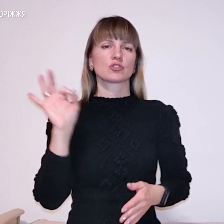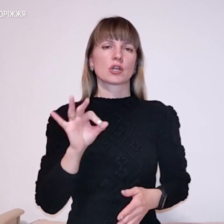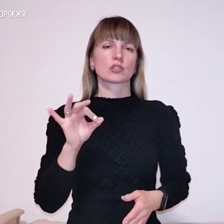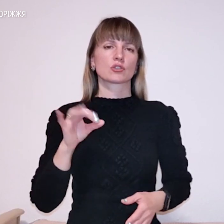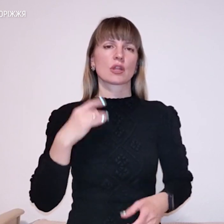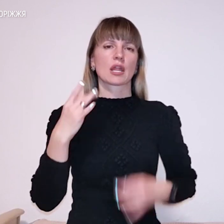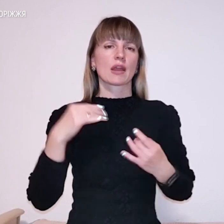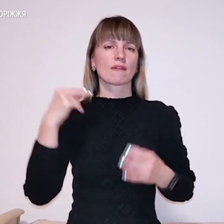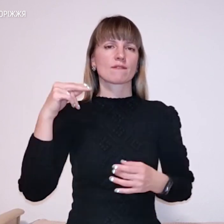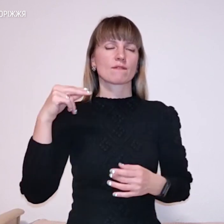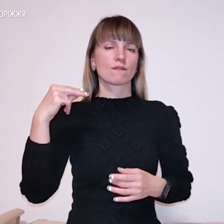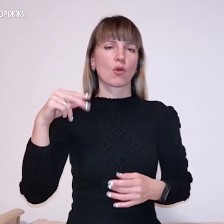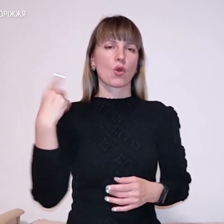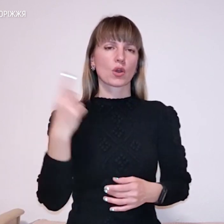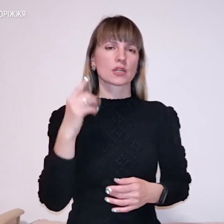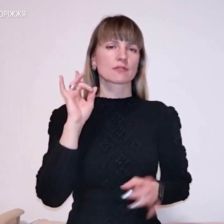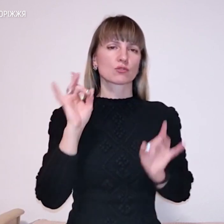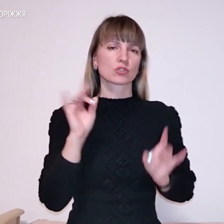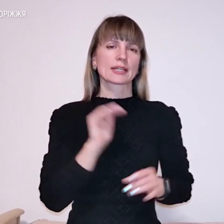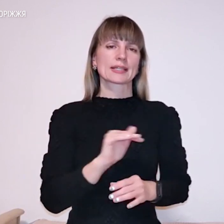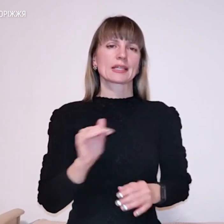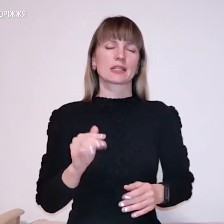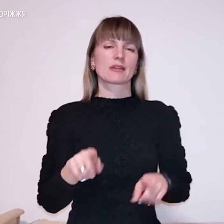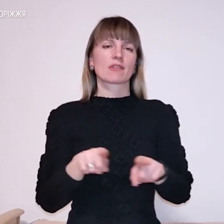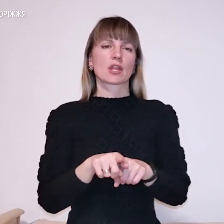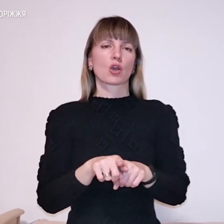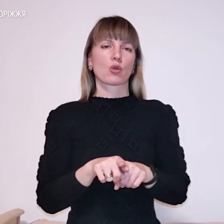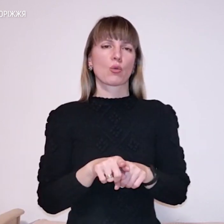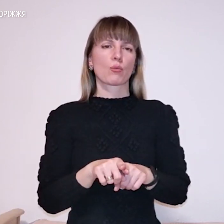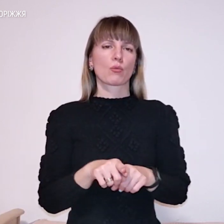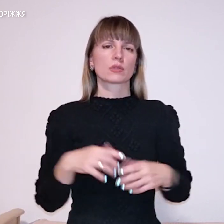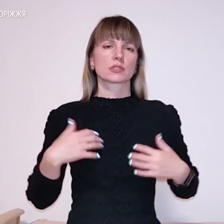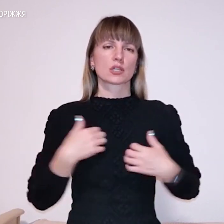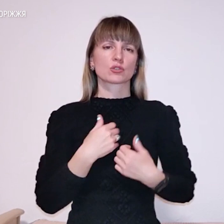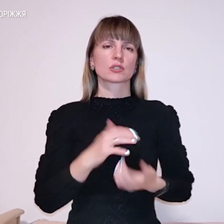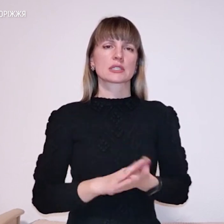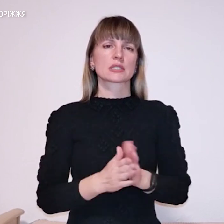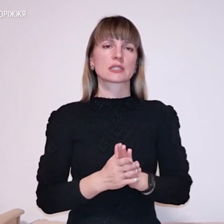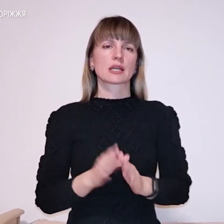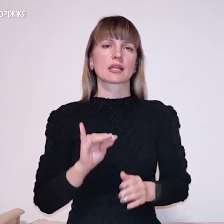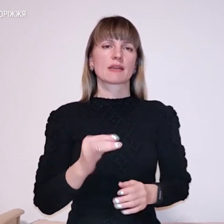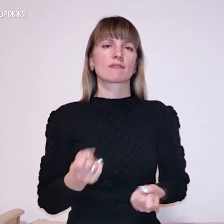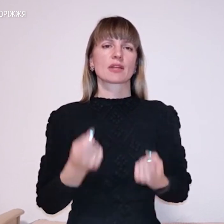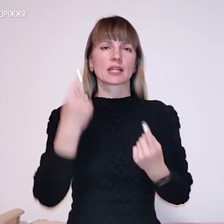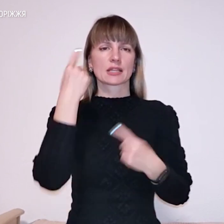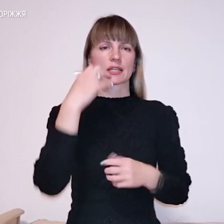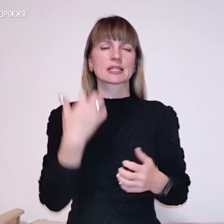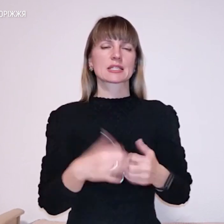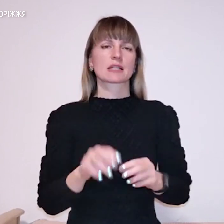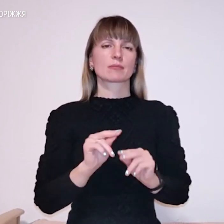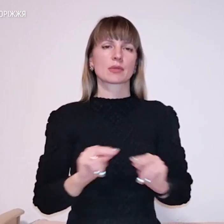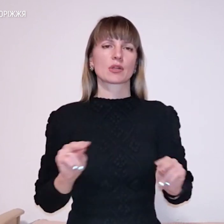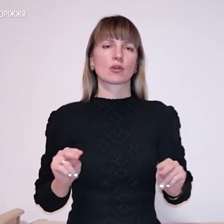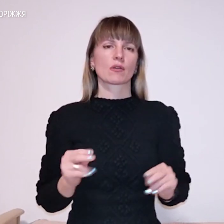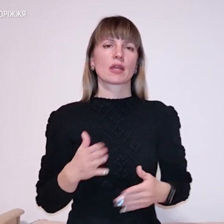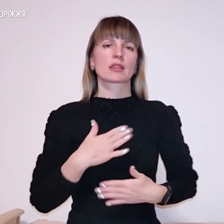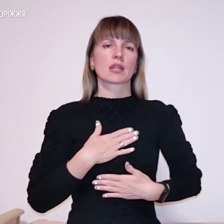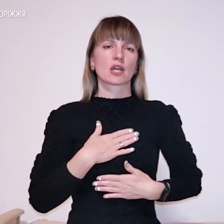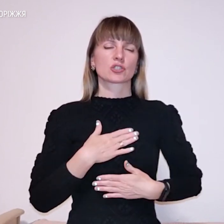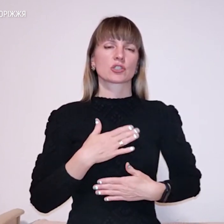це, от, то дітки перебувають в такому засмученому стані. І виникла ідея серед педагогів наших, нашого центру,